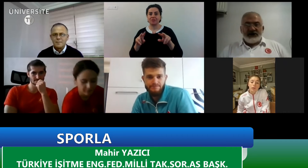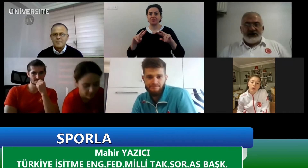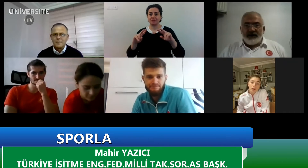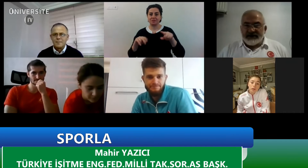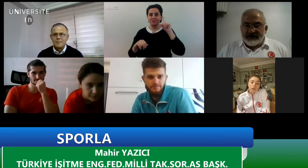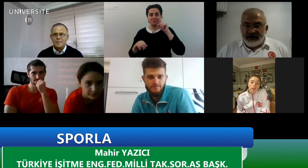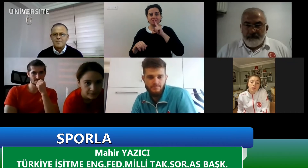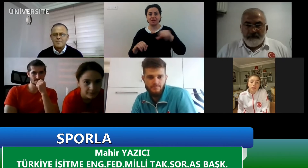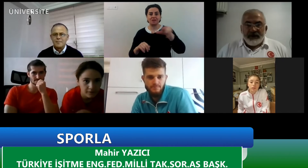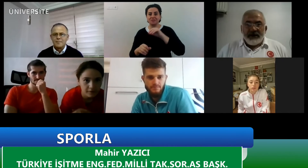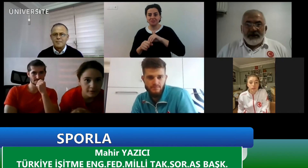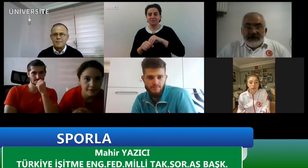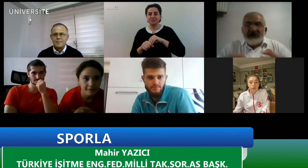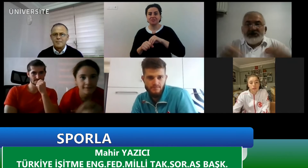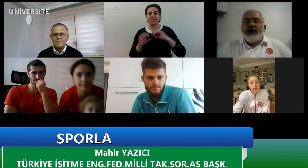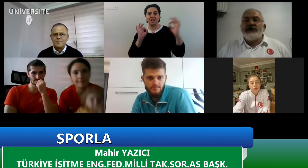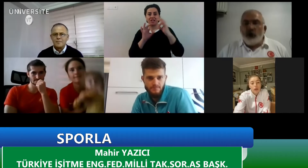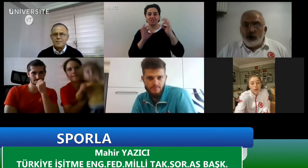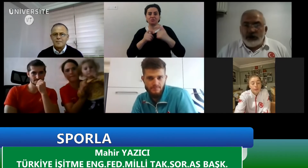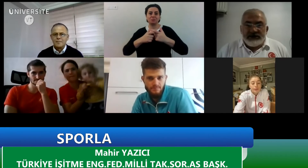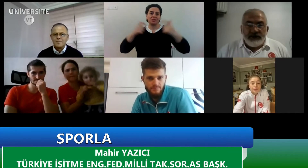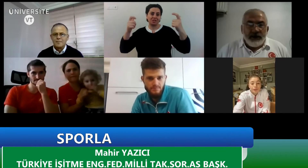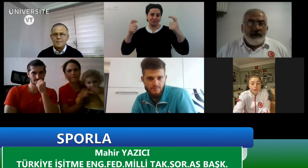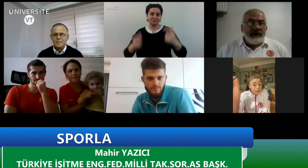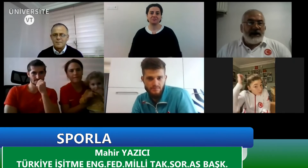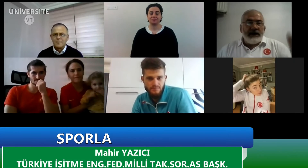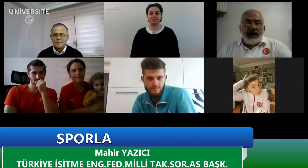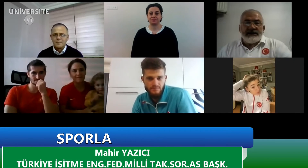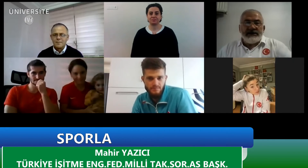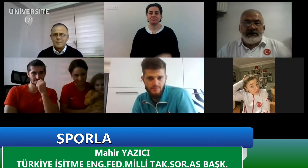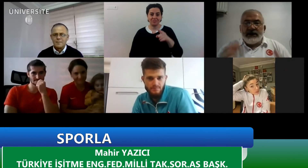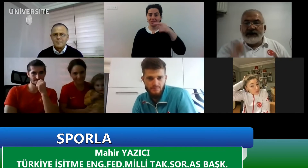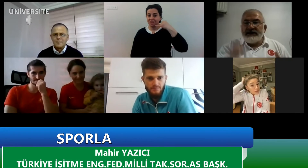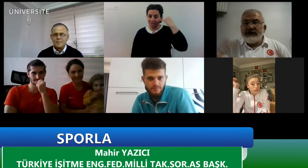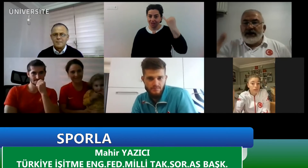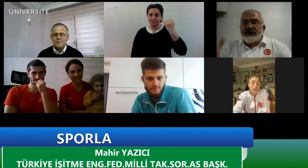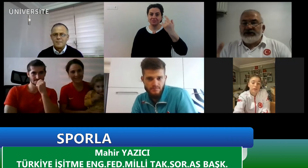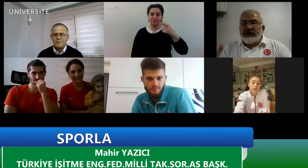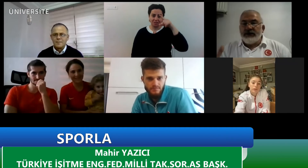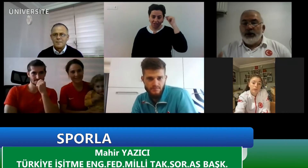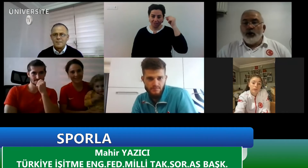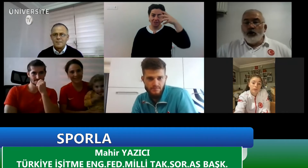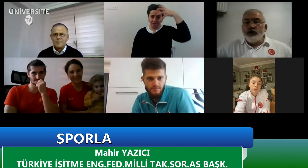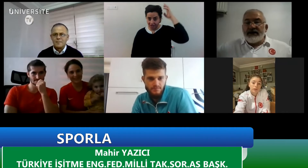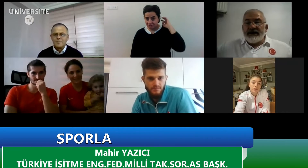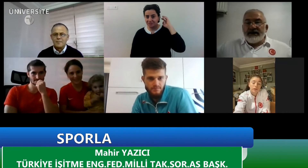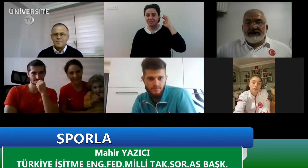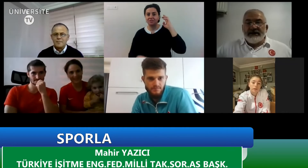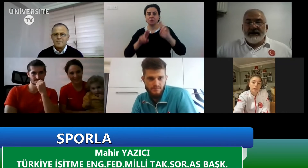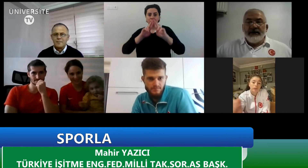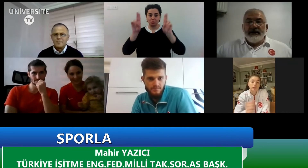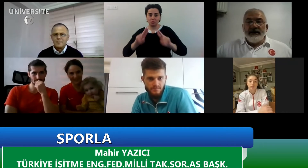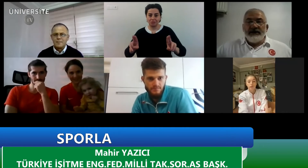engelliler camiasında iletişim her şey olduğu için mesela Yasin'in, Kadir'in, Ecri'nin